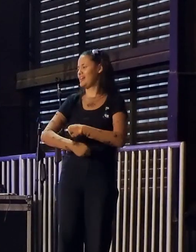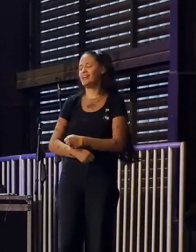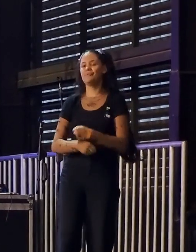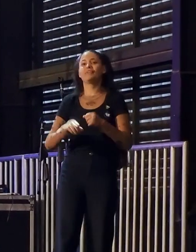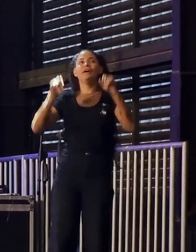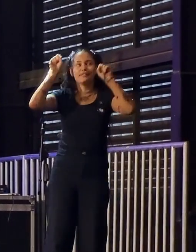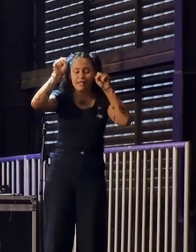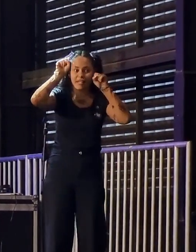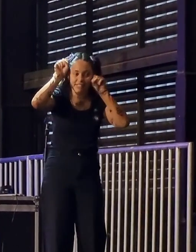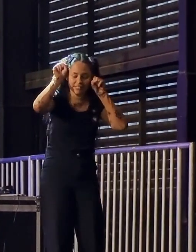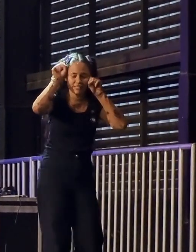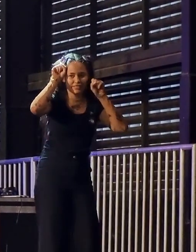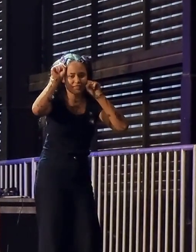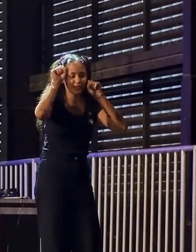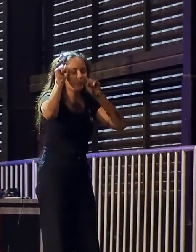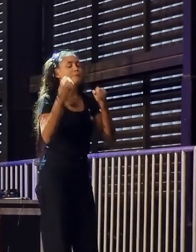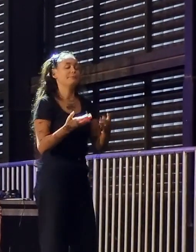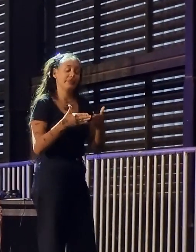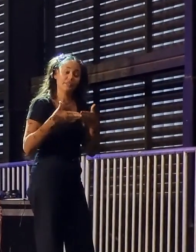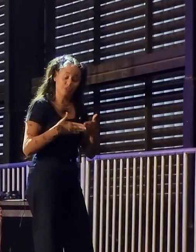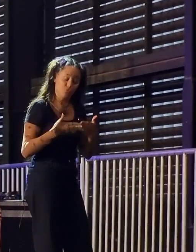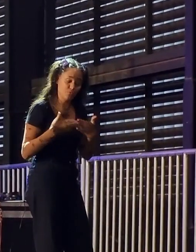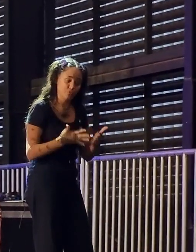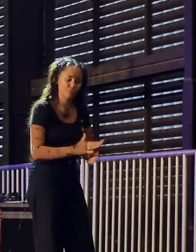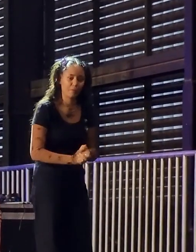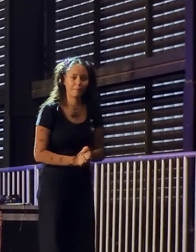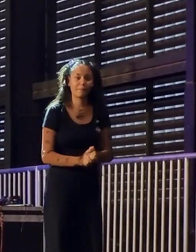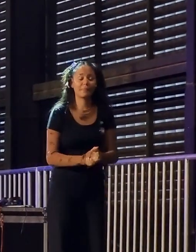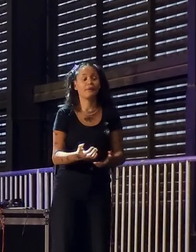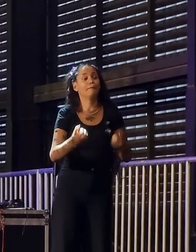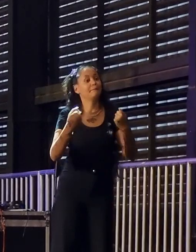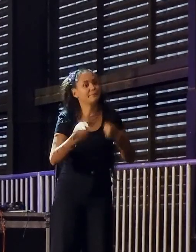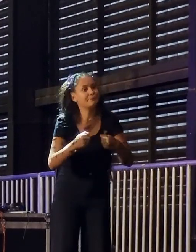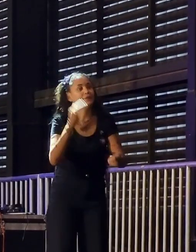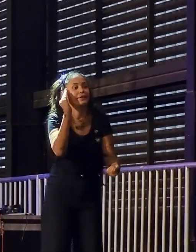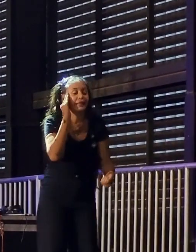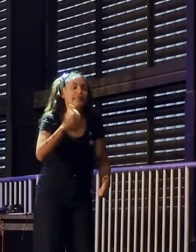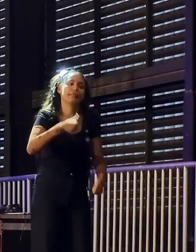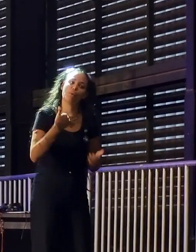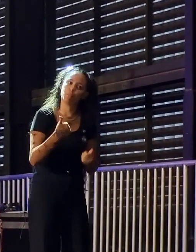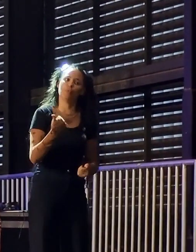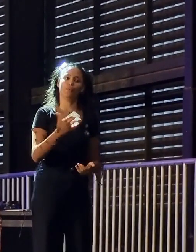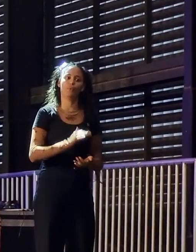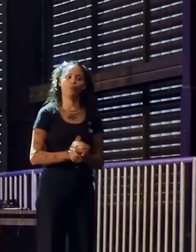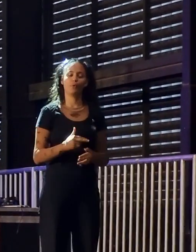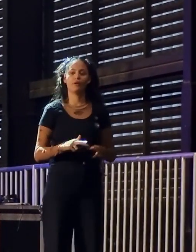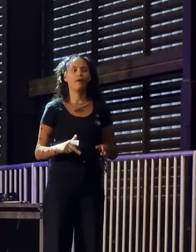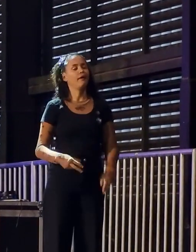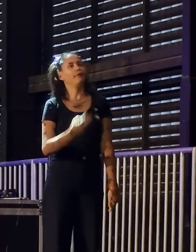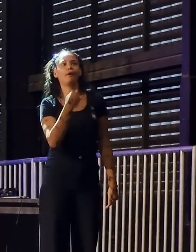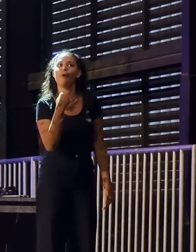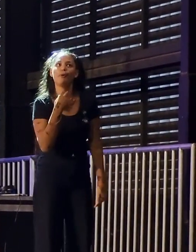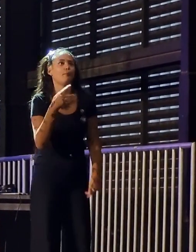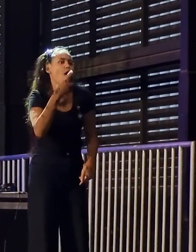Chiquinha, Chiquinha, quero falar. Quero que entenda uma coisa. Não se pode falar